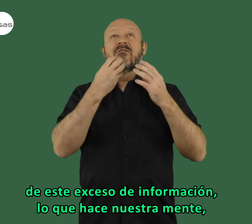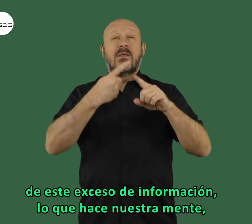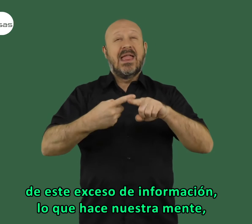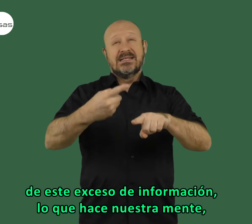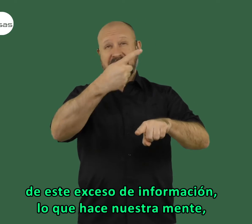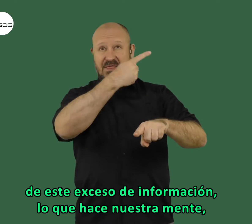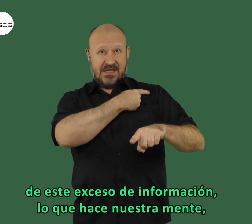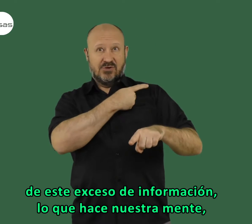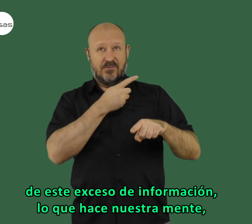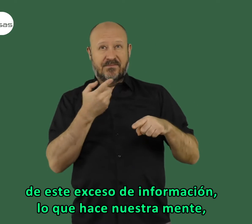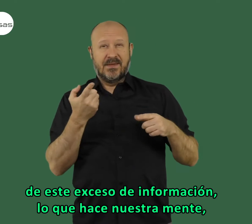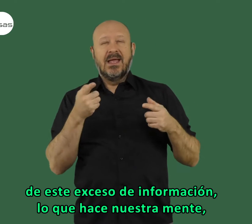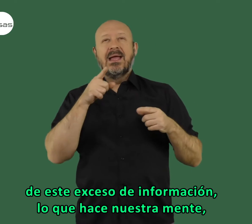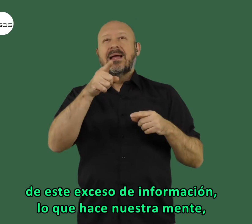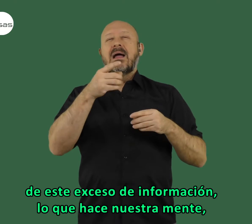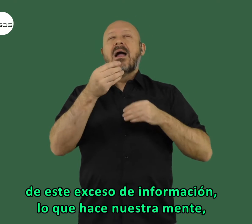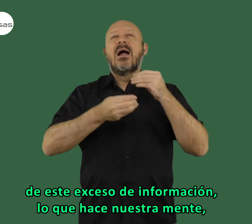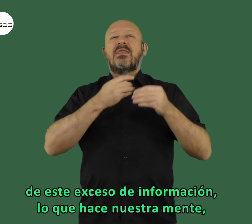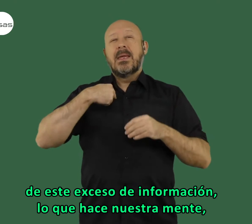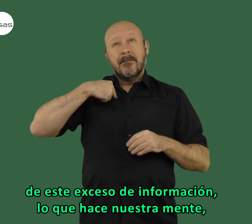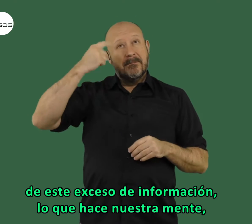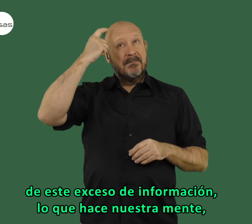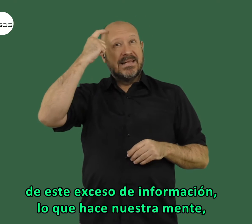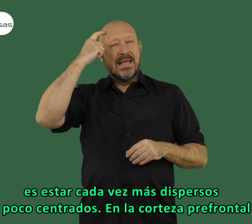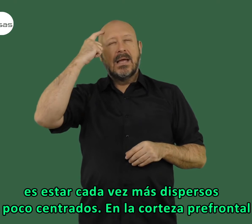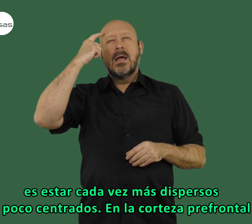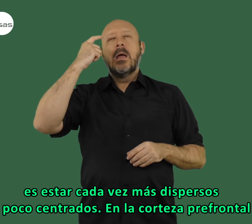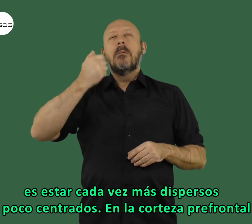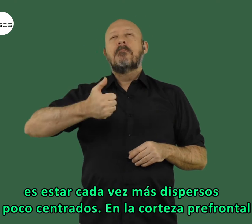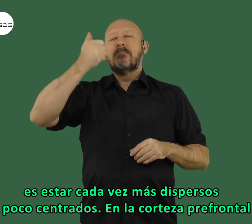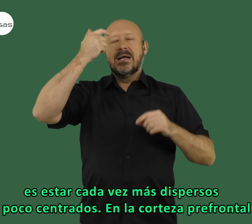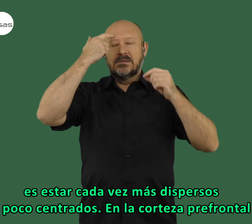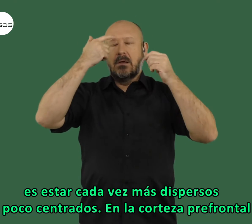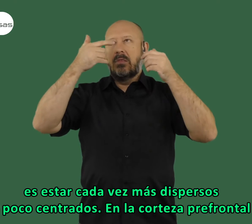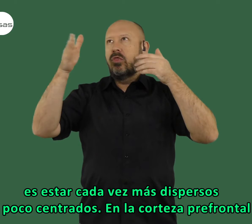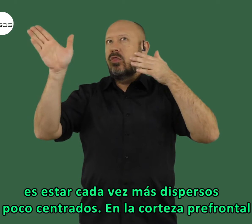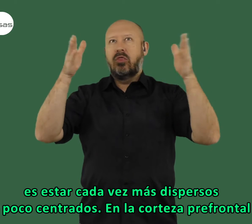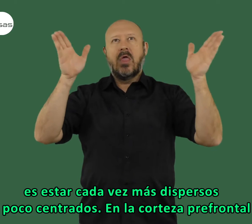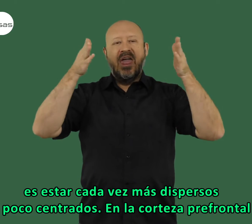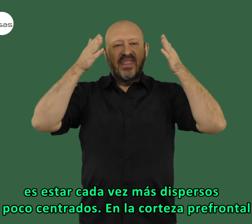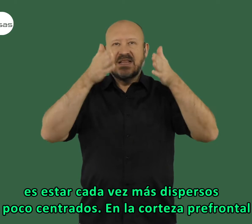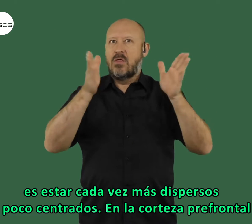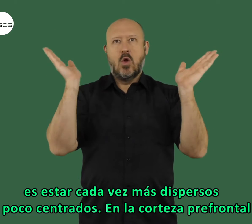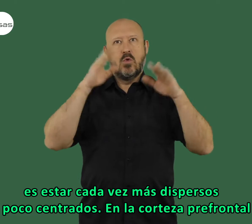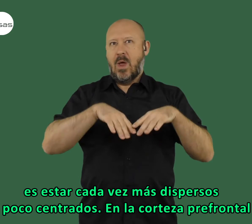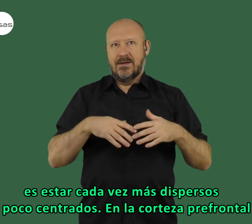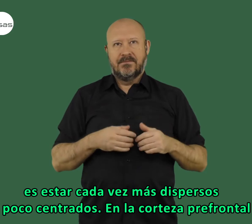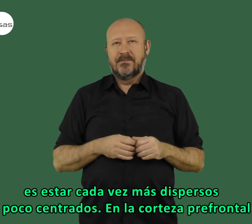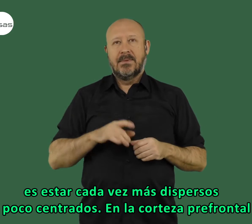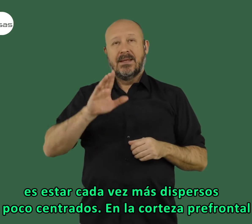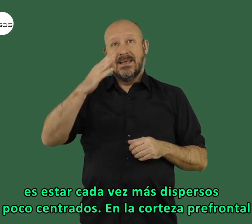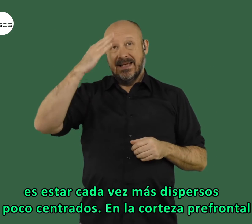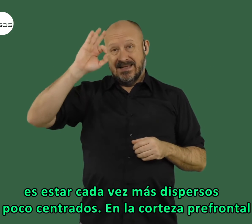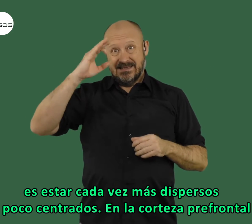exceso de información que nos hace, que lo que hace en nuestra mente es estar cada vez más dispersos y poco centrados. En